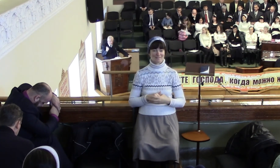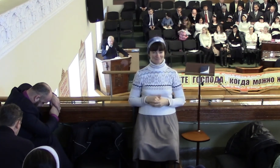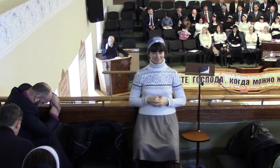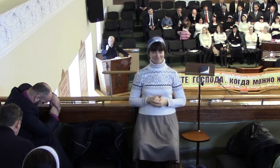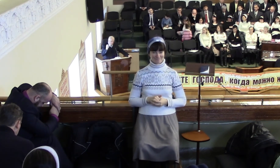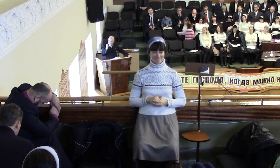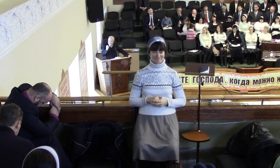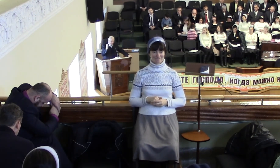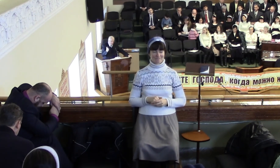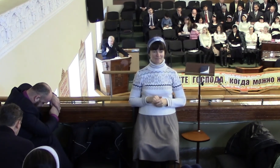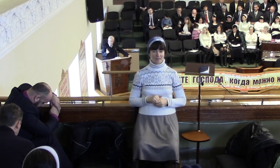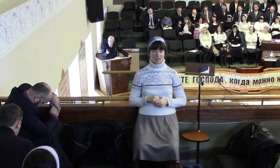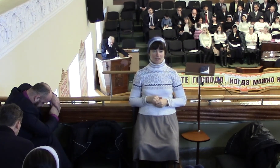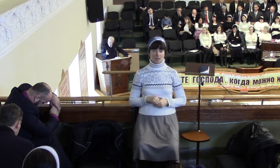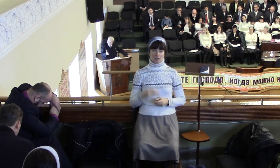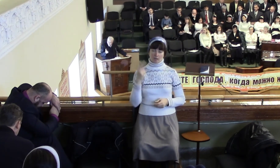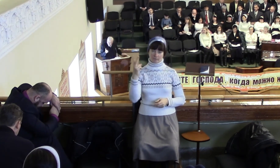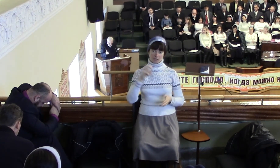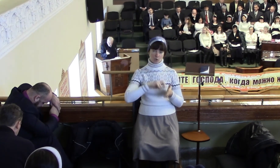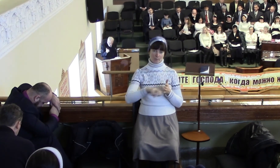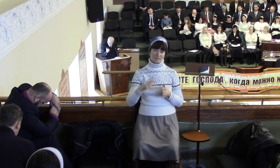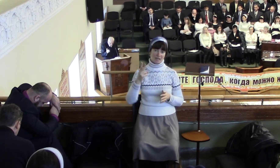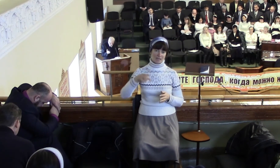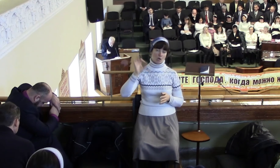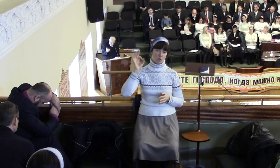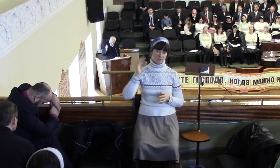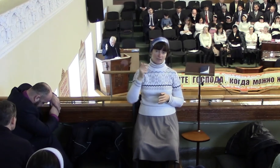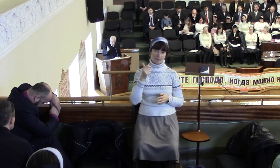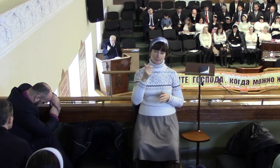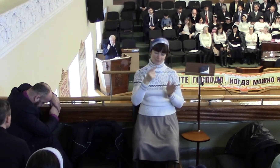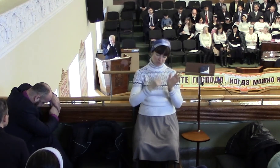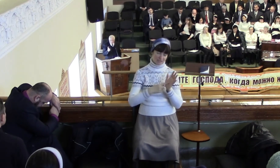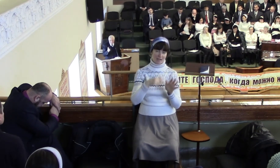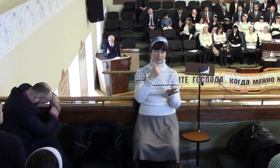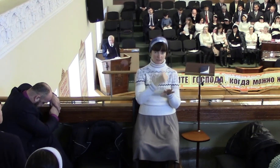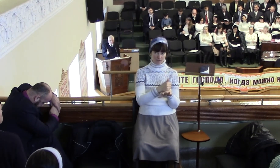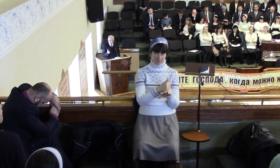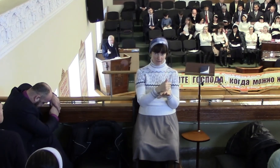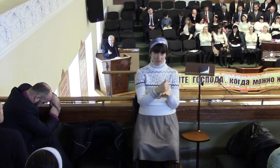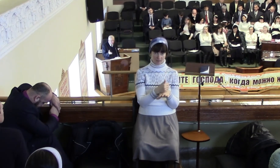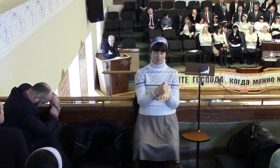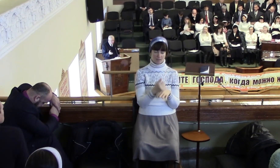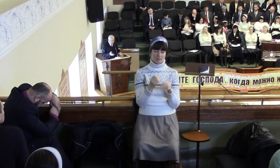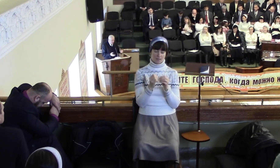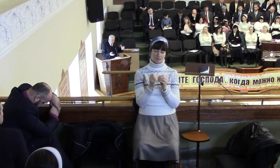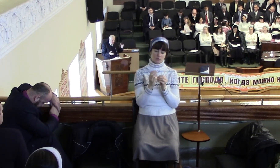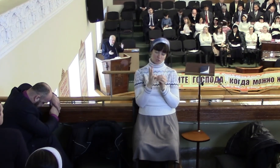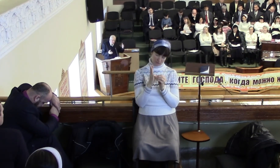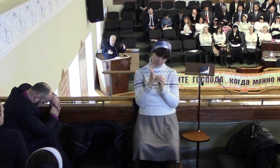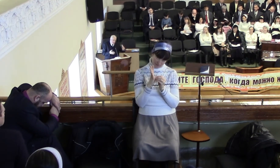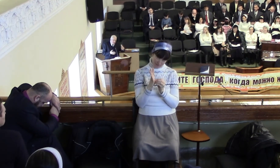к Коринфянам, во втором послании к Коринфянам. Мы читаем 6 глава с 14 по 17 стих.